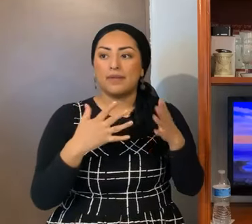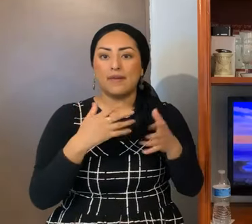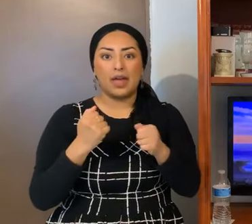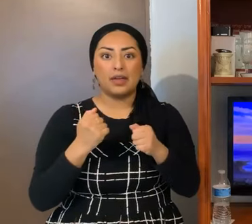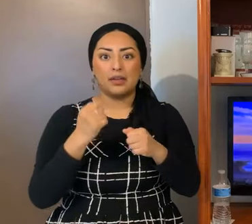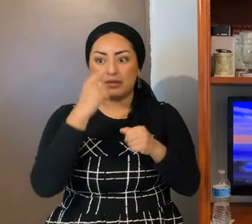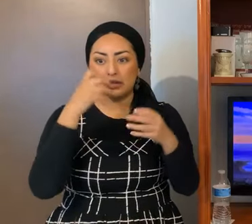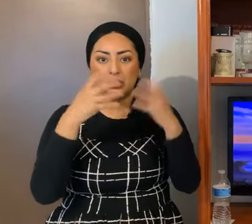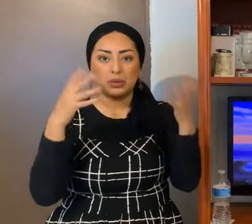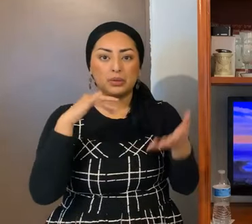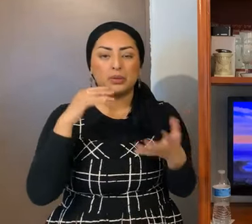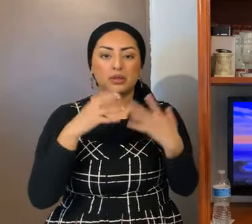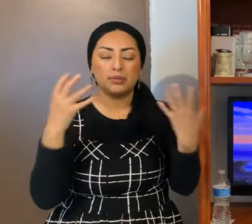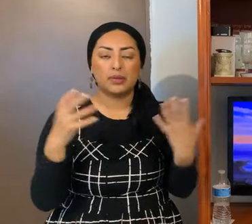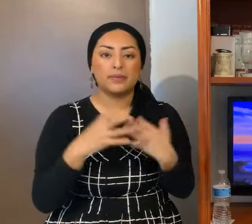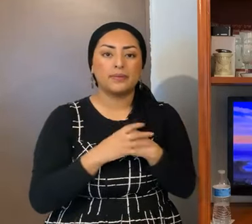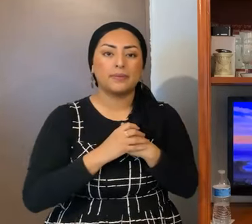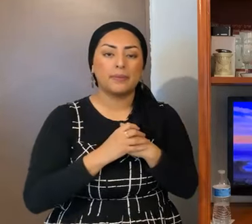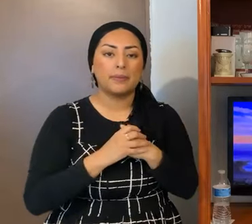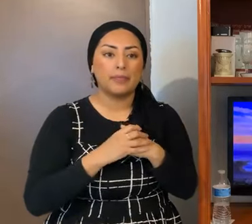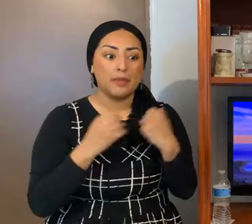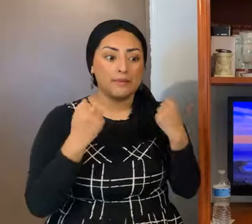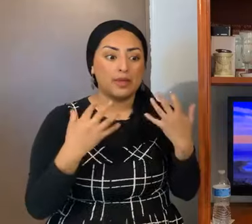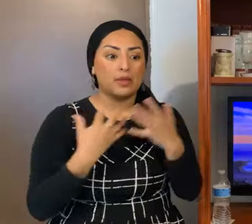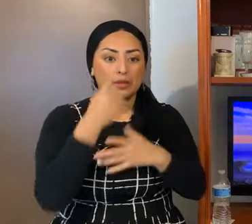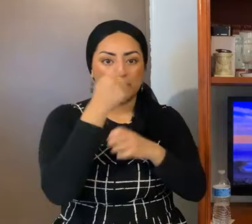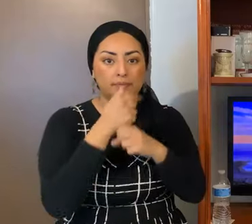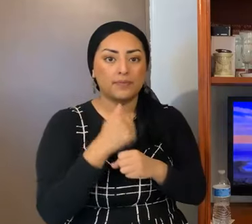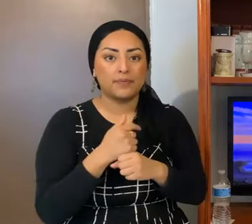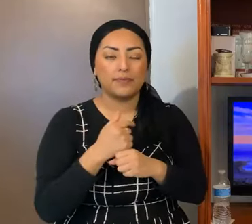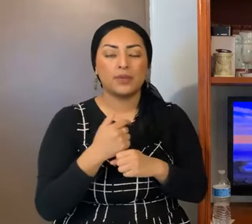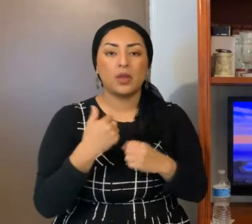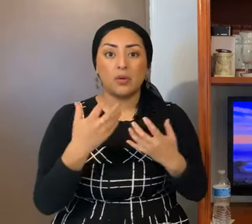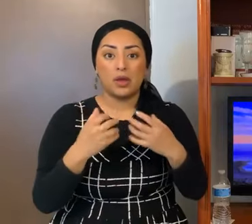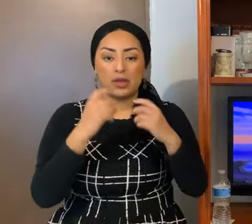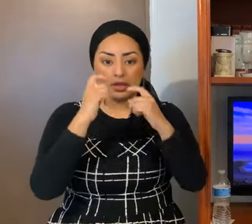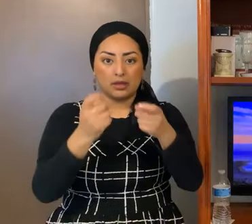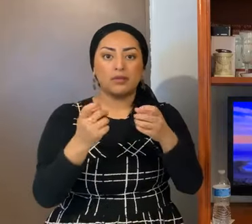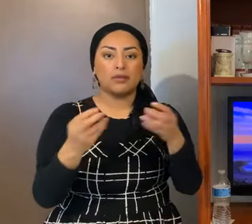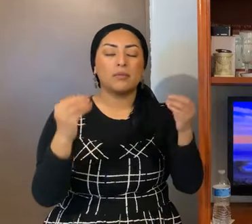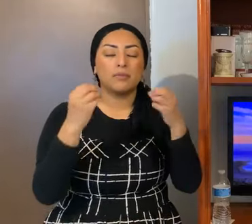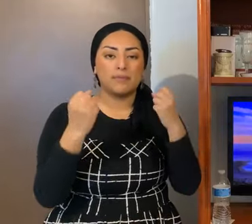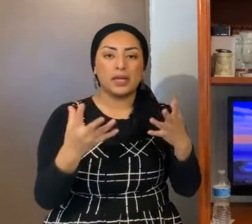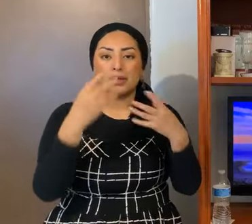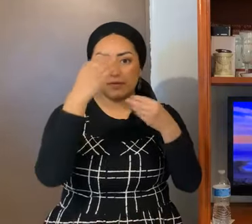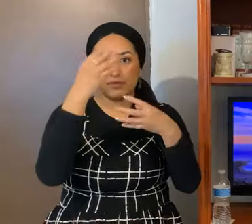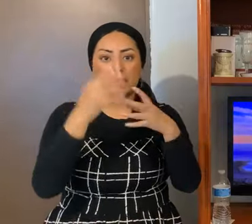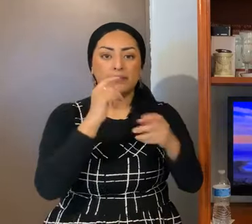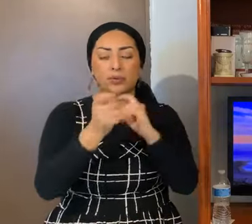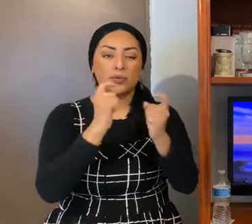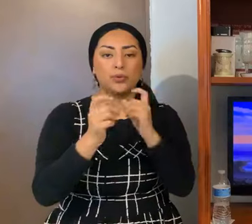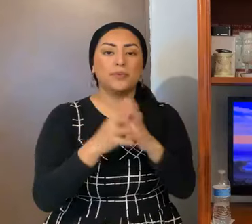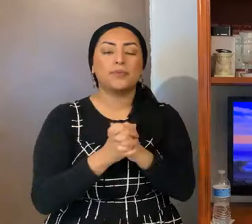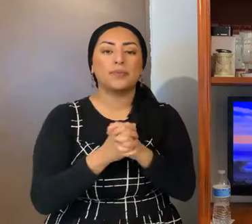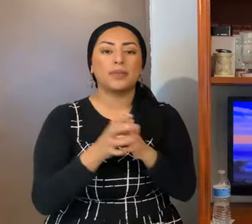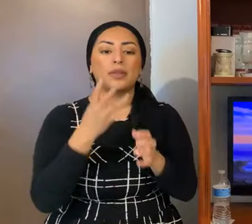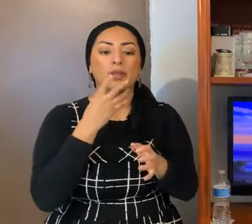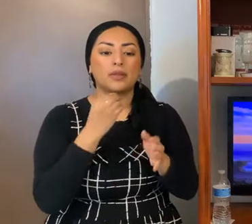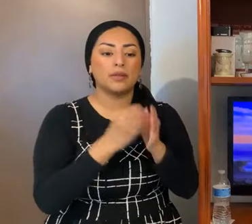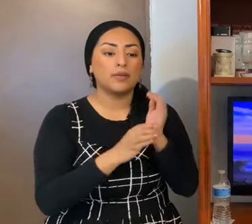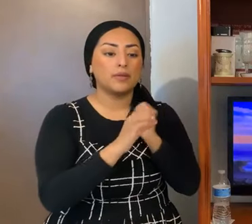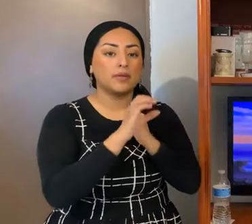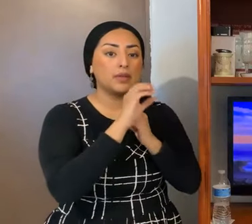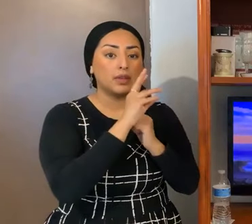rápido porque hay mucho que estudiar. Sí, y hay muchos nuevecitos, queremos darle la mayor cantidad de información posible. Hebreos